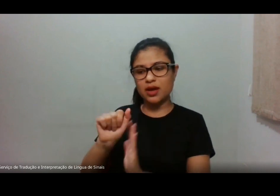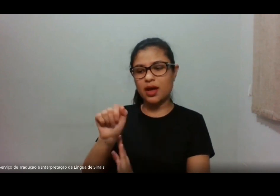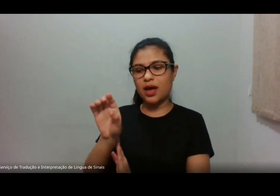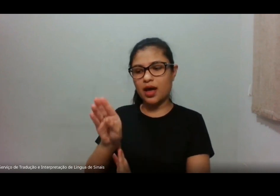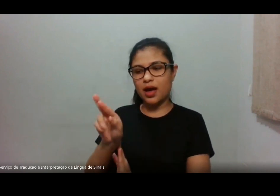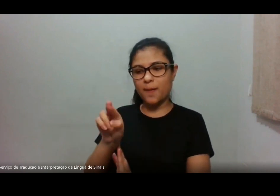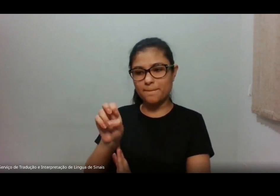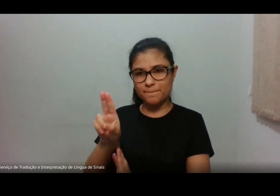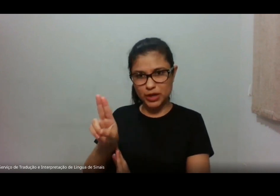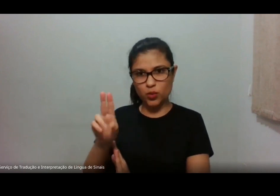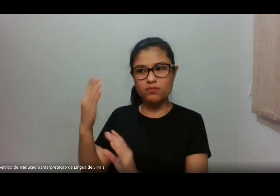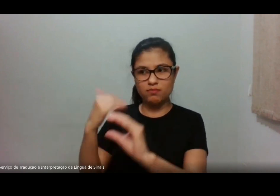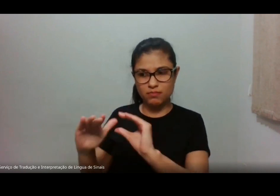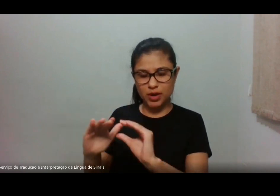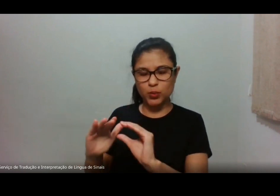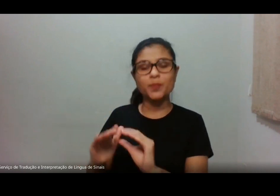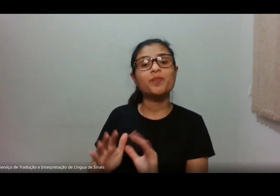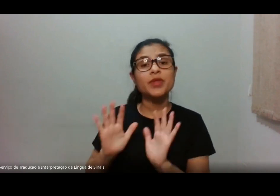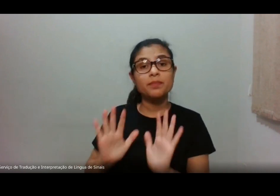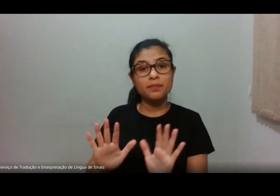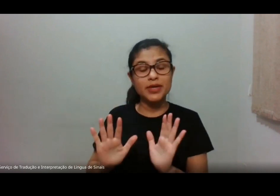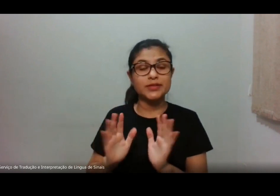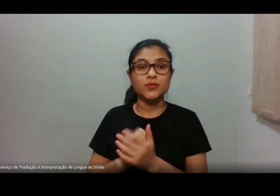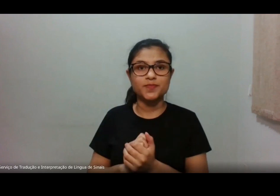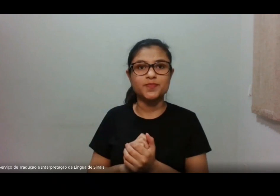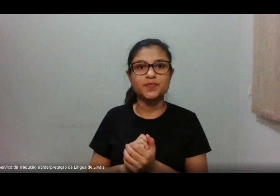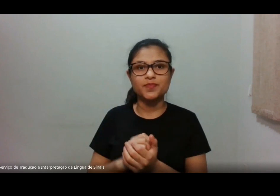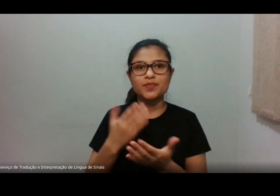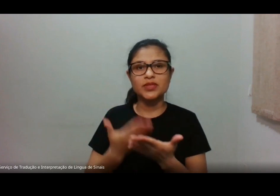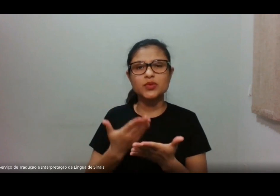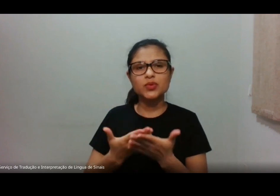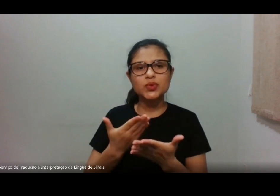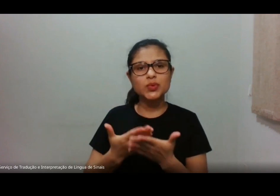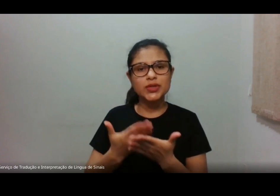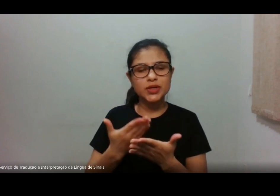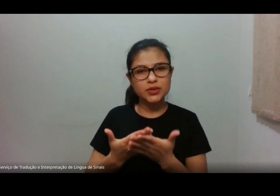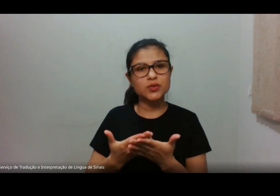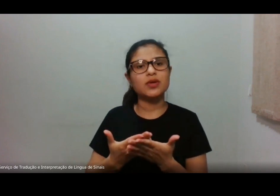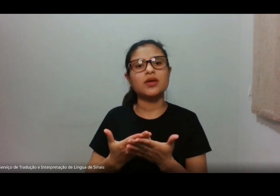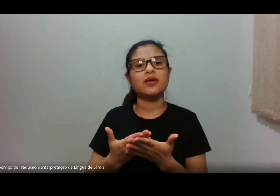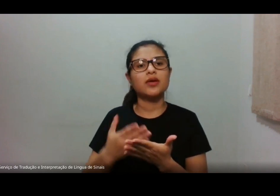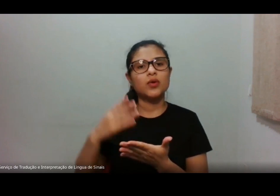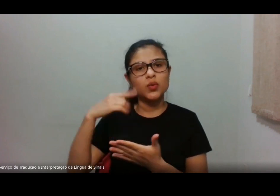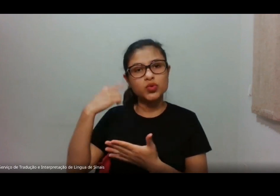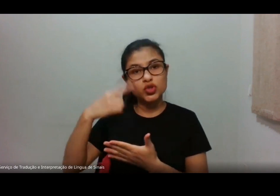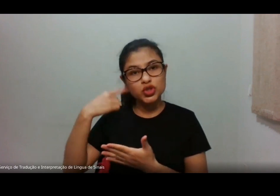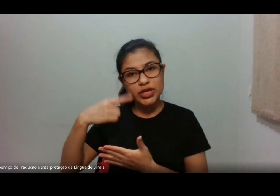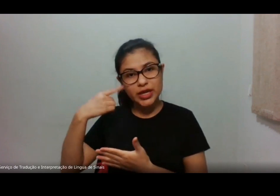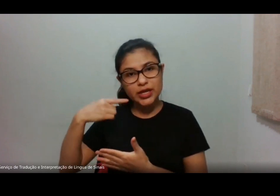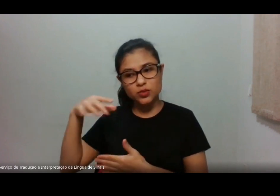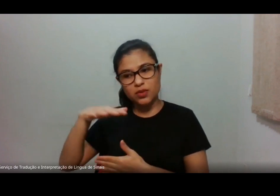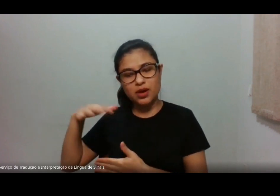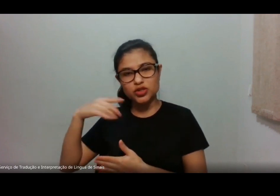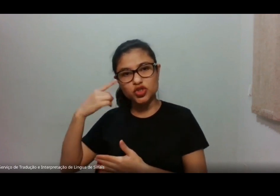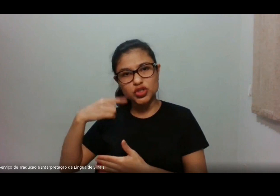a partir do direito, né? Veja, a partir não do aspecto linguístico ou político, mas